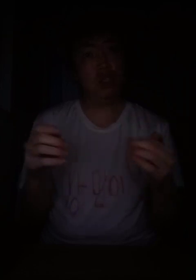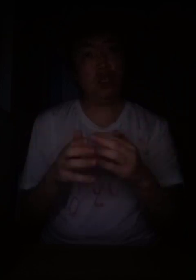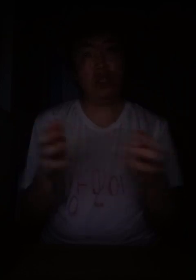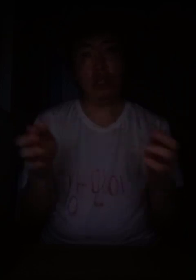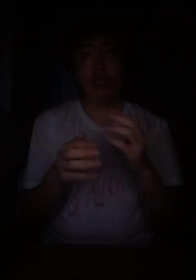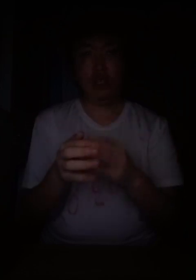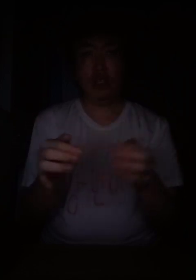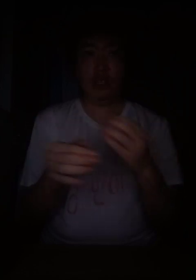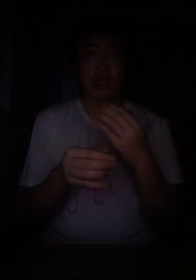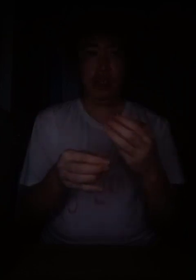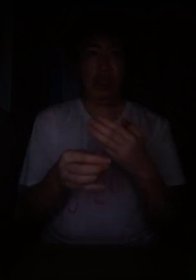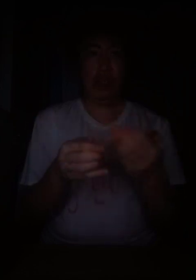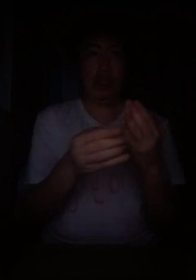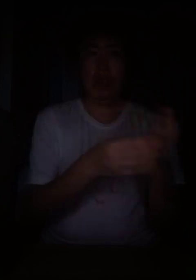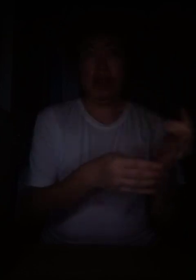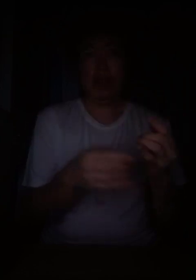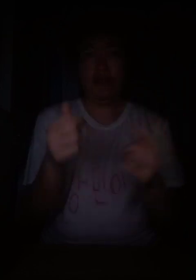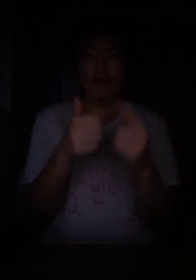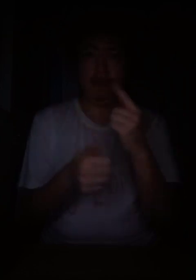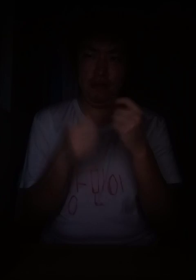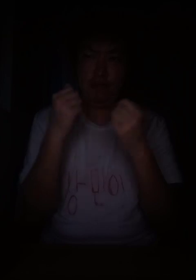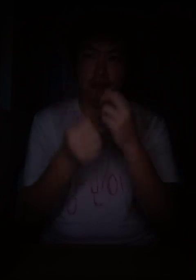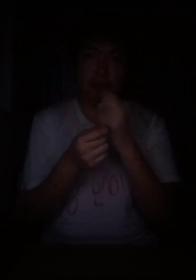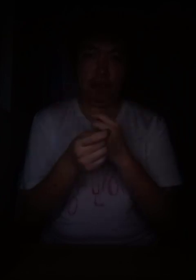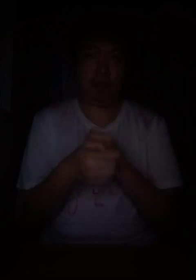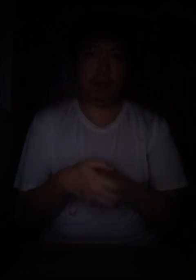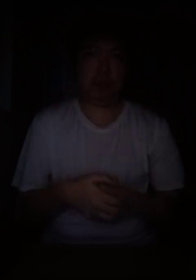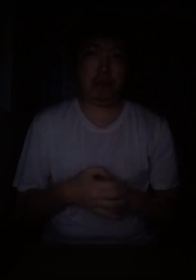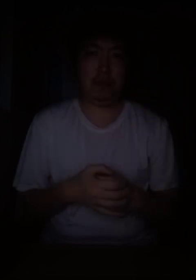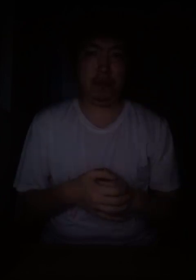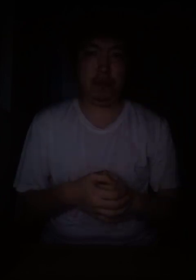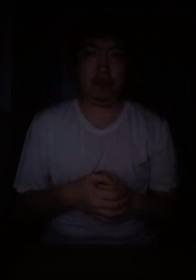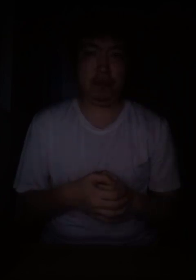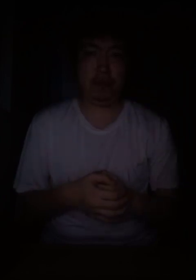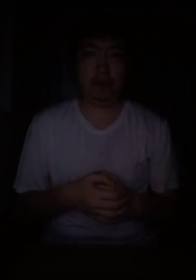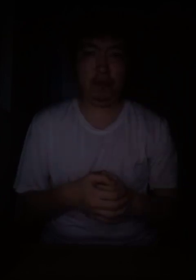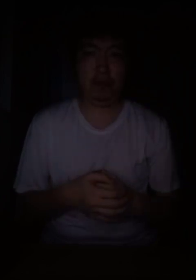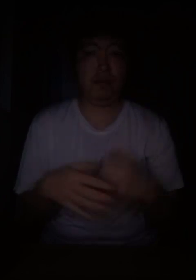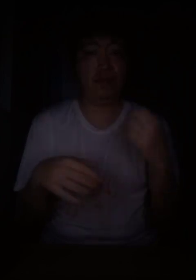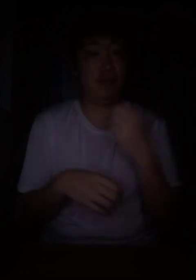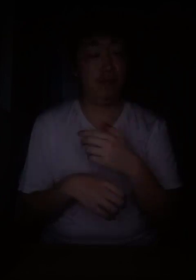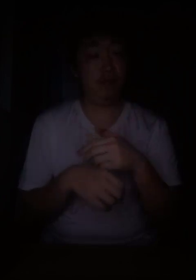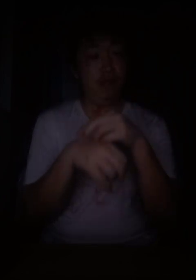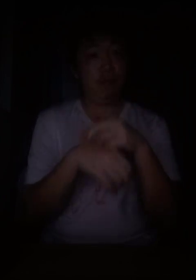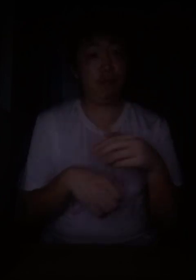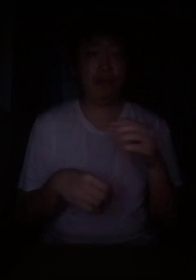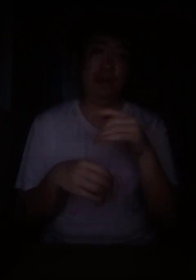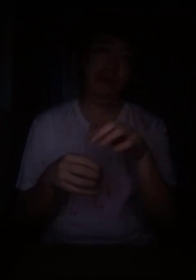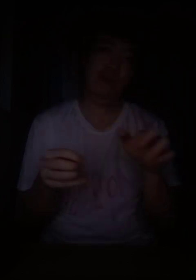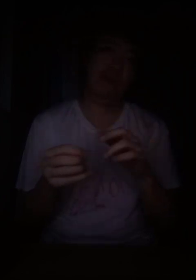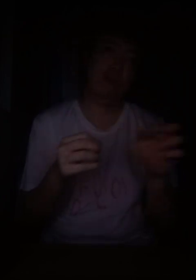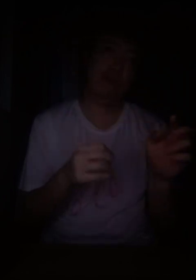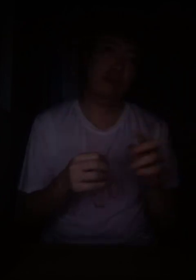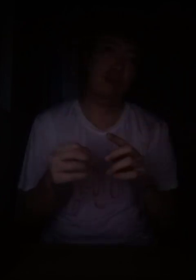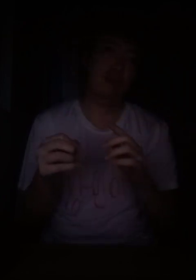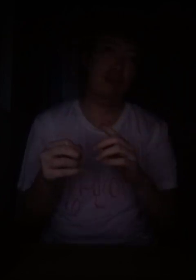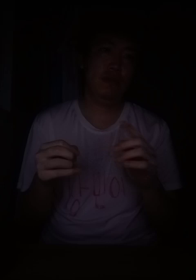위치와 상황을 전달하는 게 가장 중요합니다. 승강기 번호를 119 상황실에 정확하게 안내를 해주시면